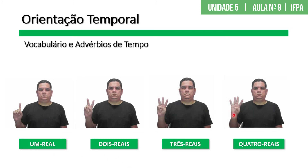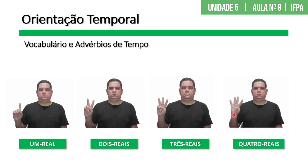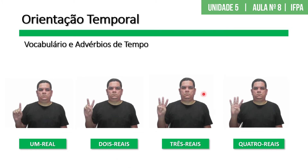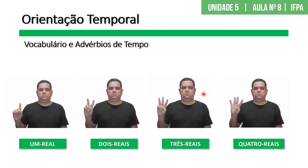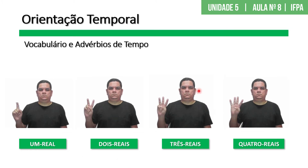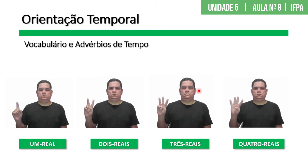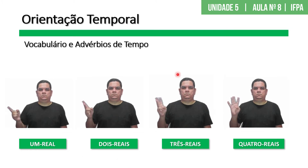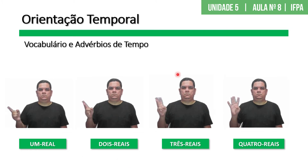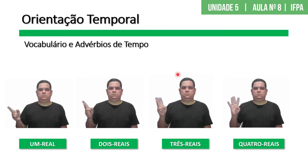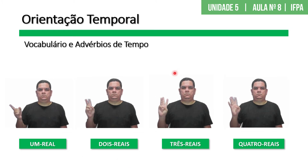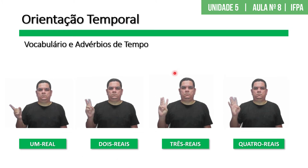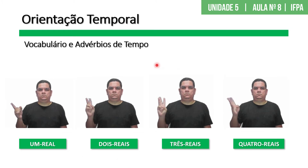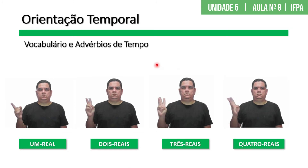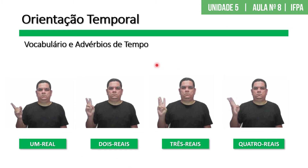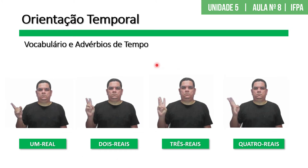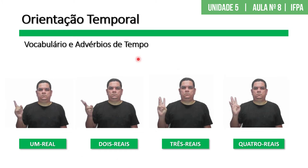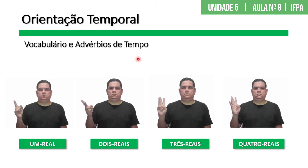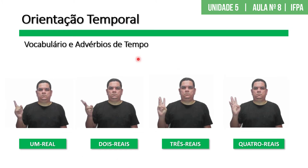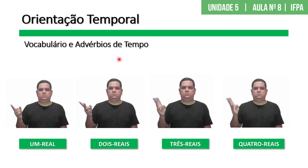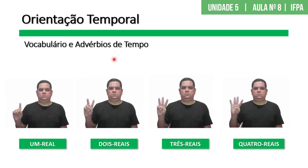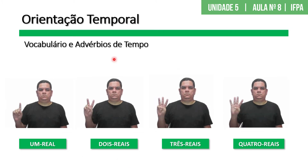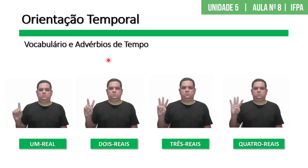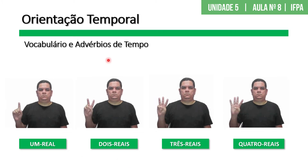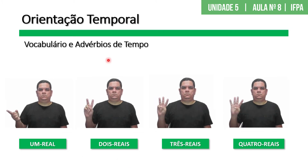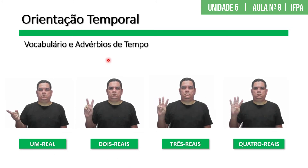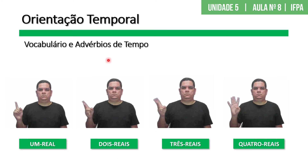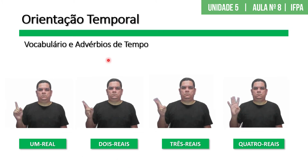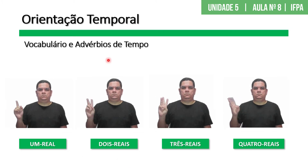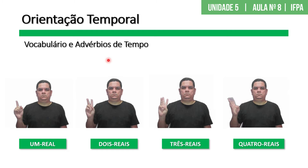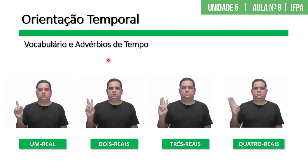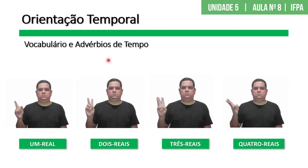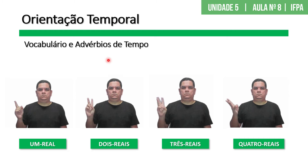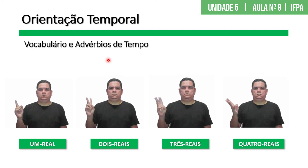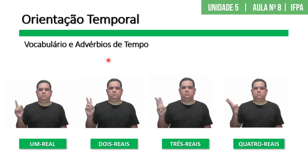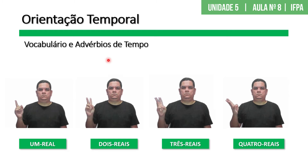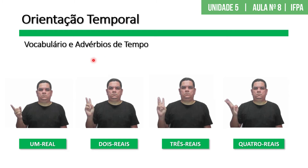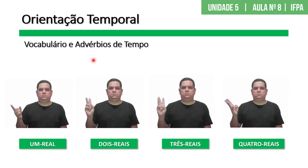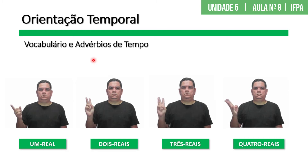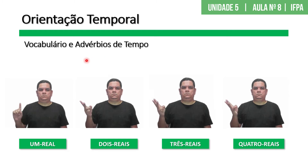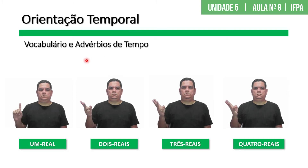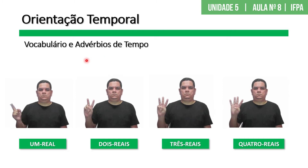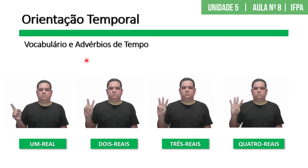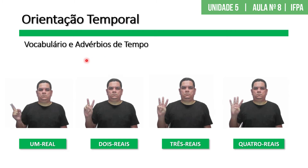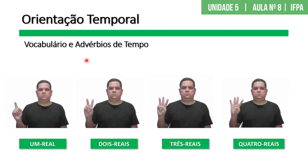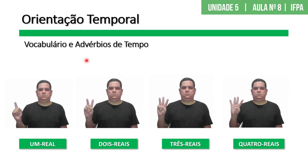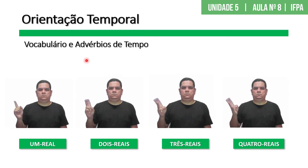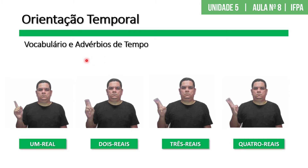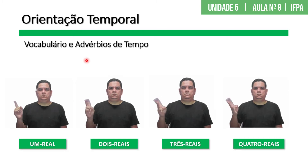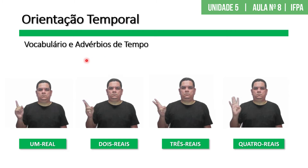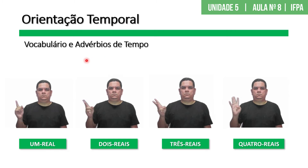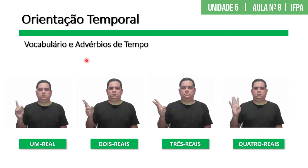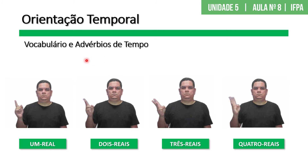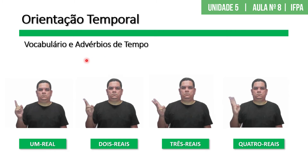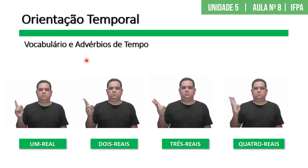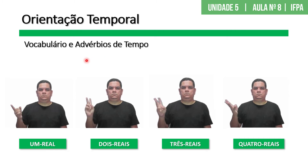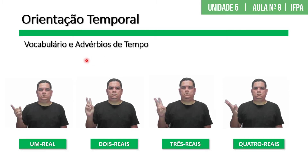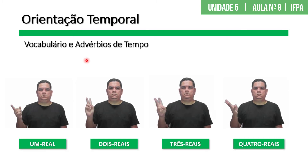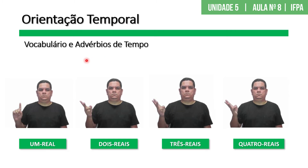Depois eu vou ter aqui o que a gente já viu na outra aula, tá? De numerais. A incorporação dos numerais